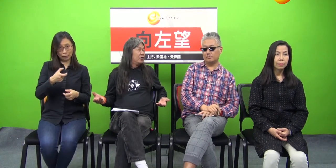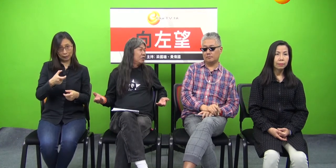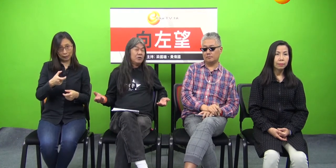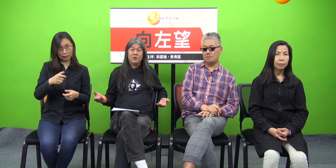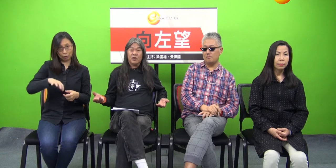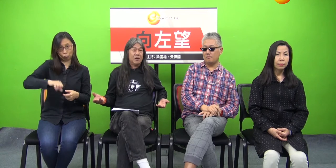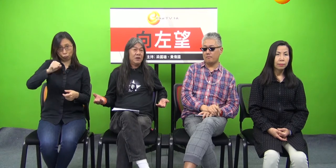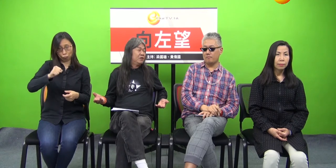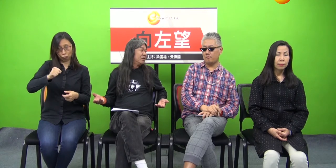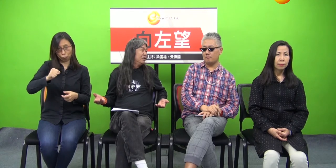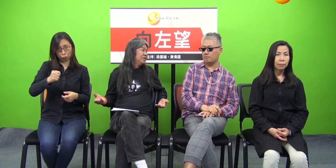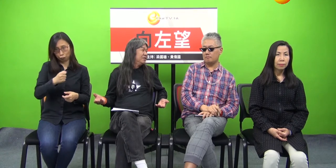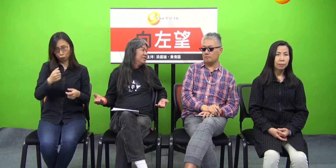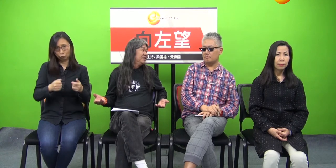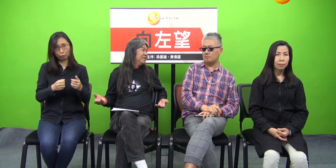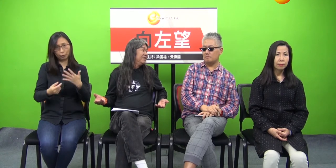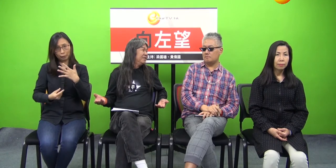裡？你說我都不知道在說什麼，老實說